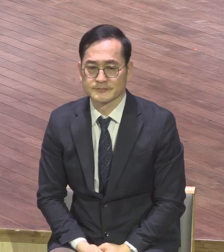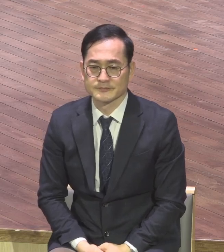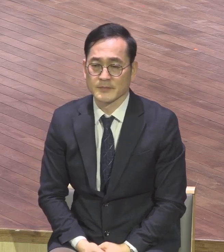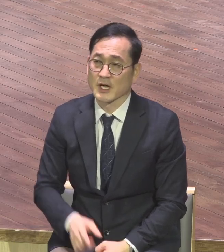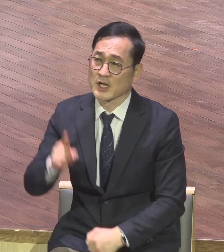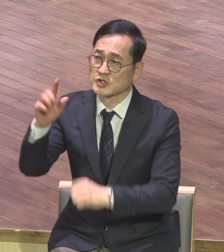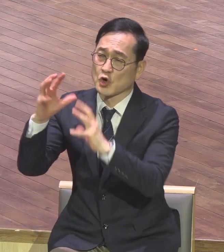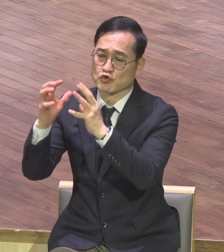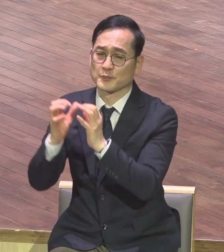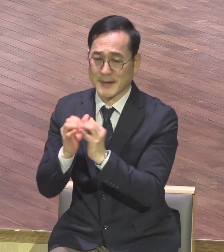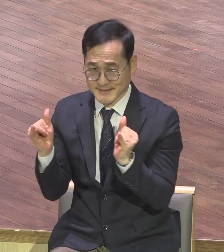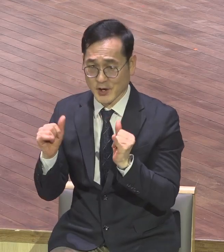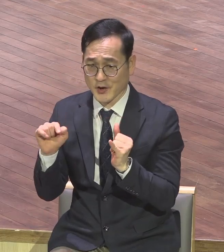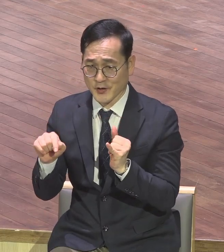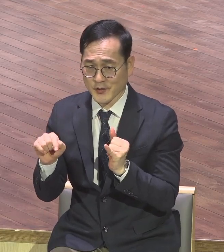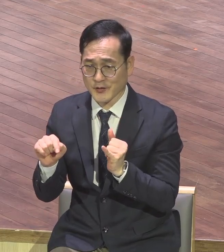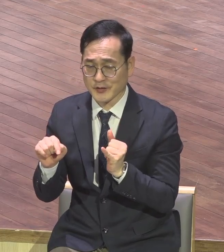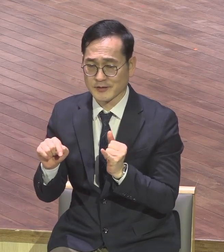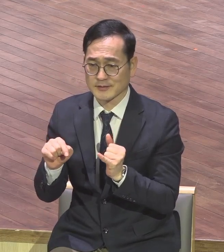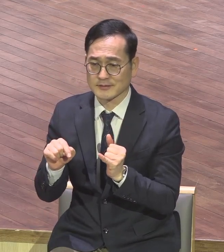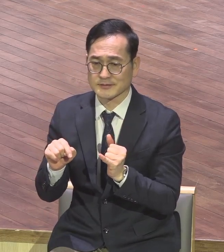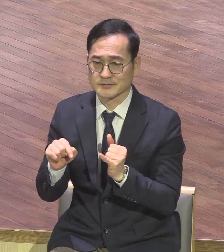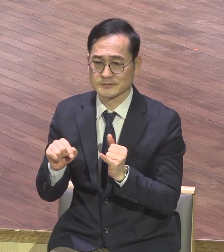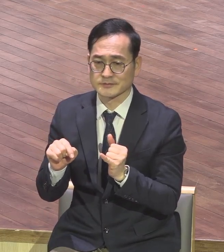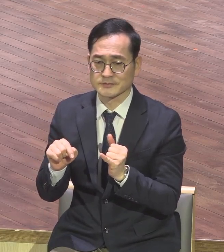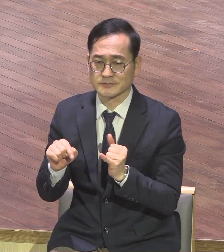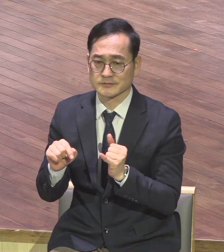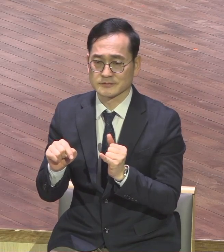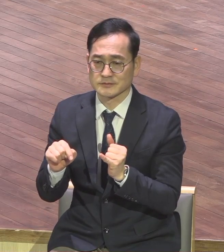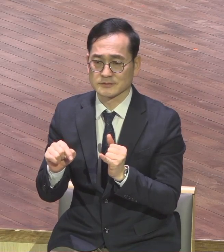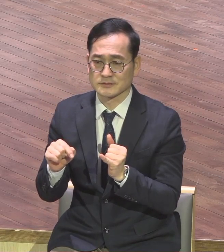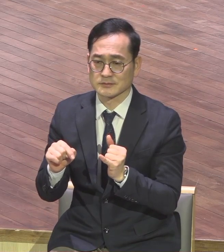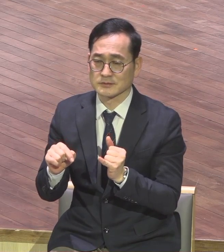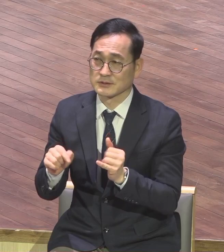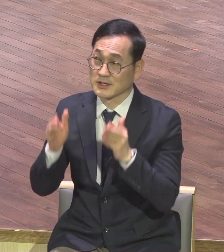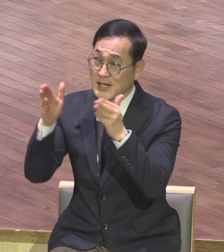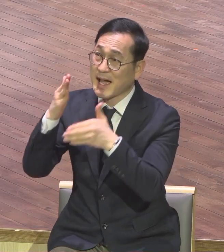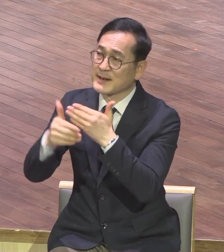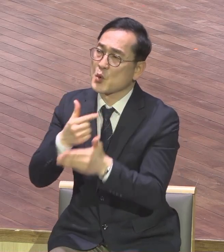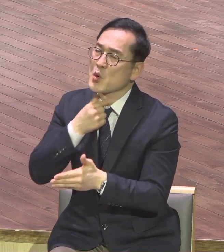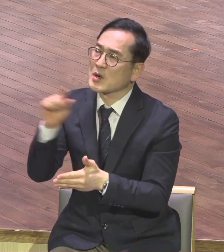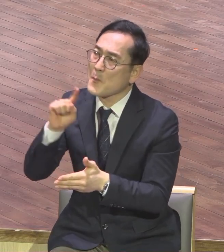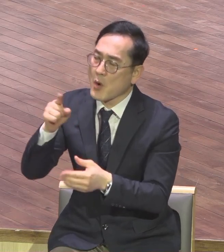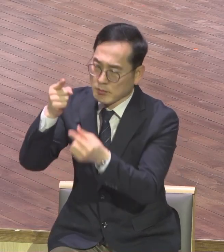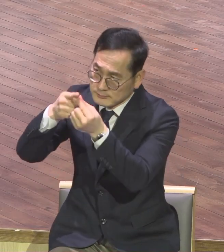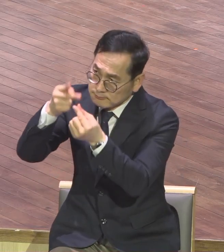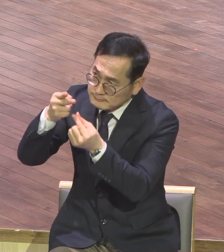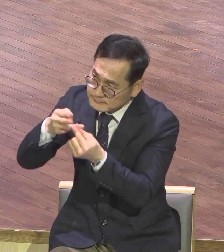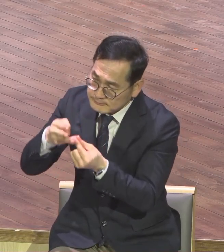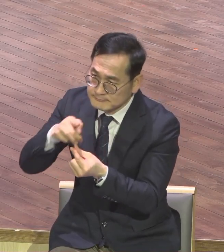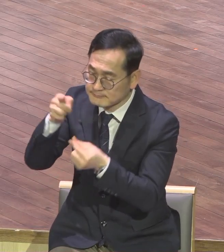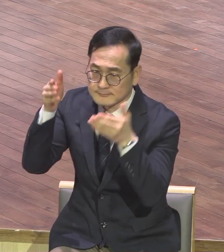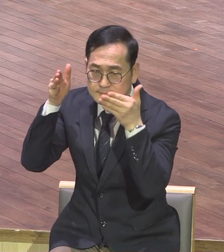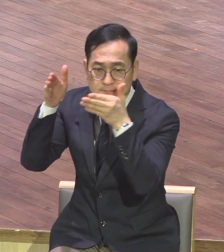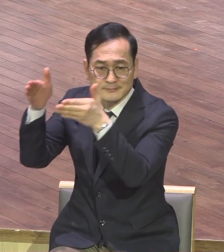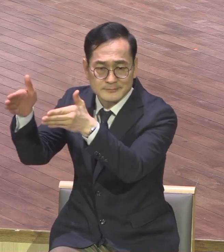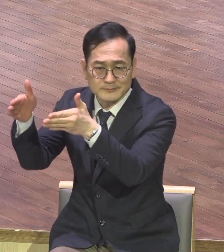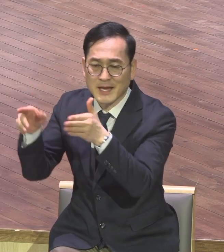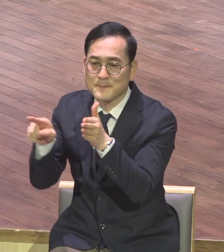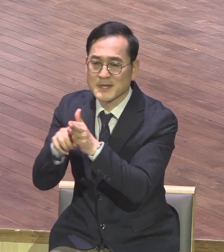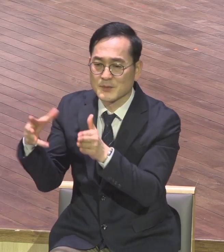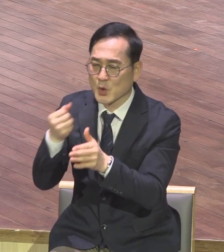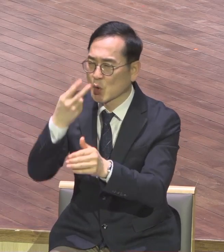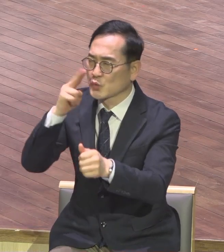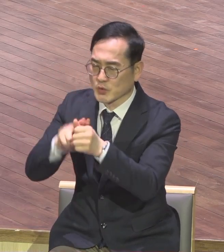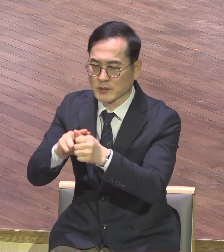천국 시민으로서 하나님 나라 일에 모든 우선순위를 맞추고 믿음에 도전을 하자.